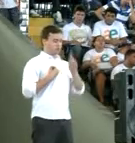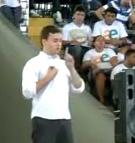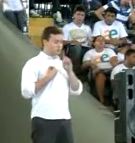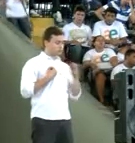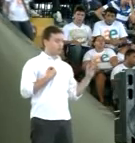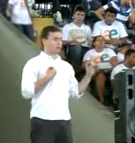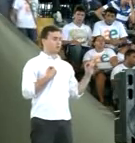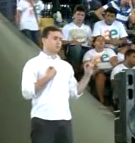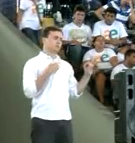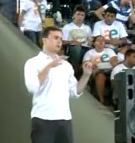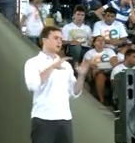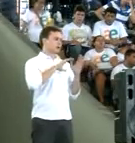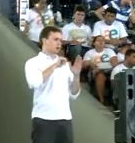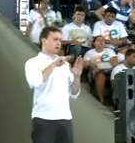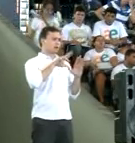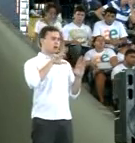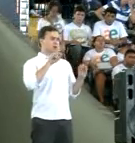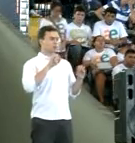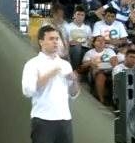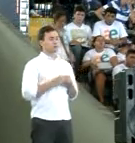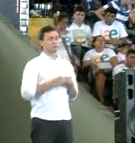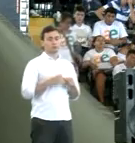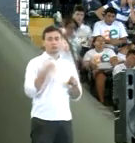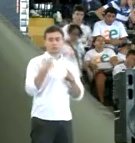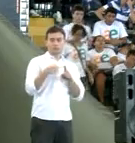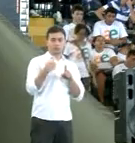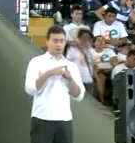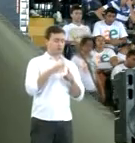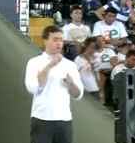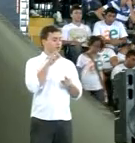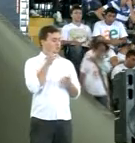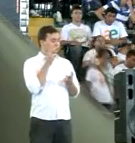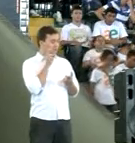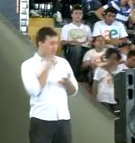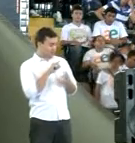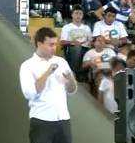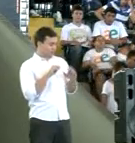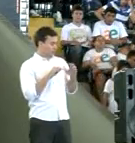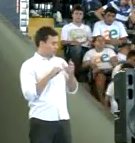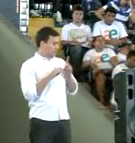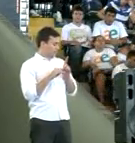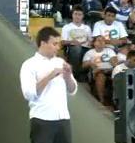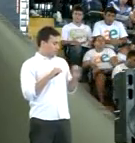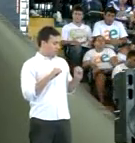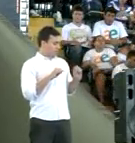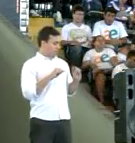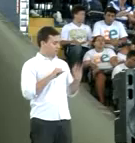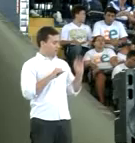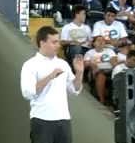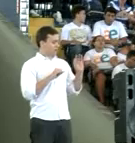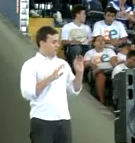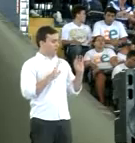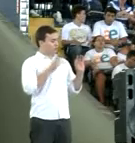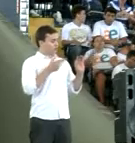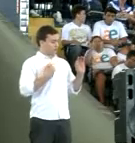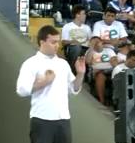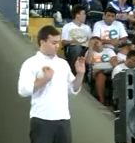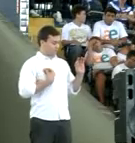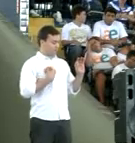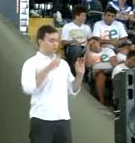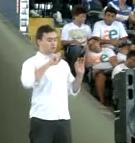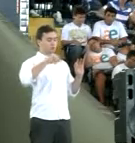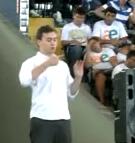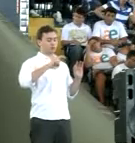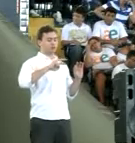o ideal. Porque aumentar sempre em cima do 100 é mais fácil. Aumentar 5 de 100, aumenta